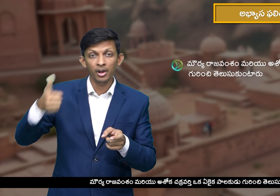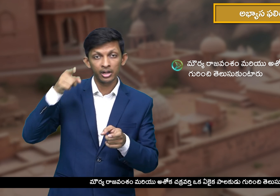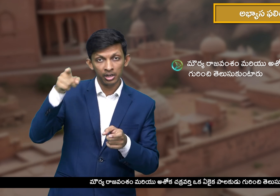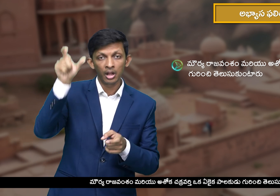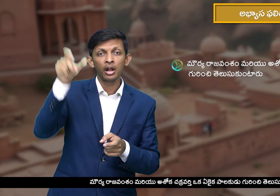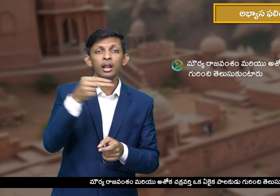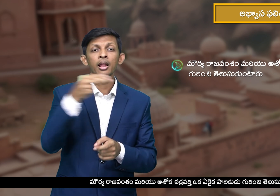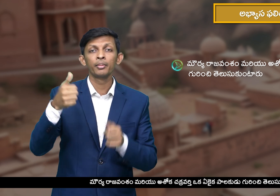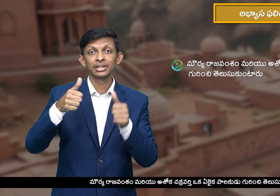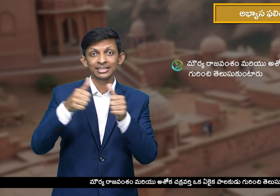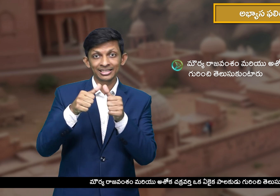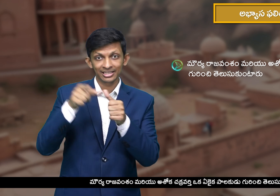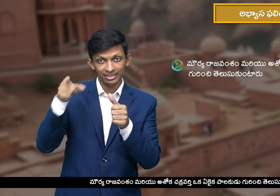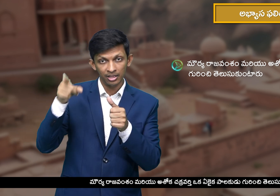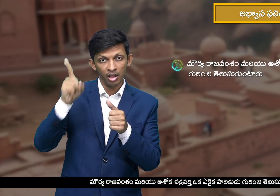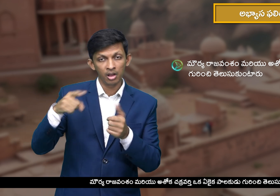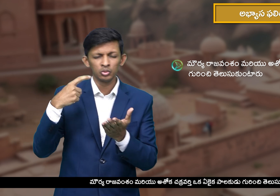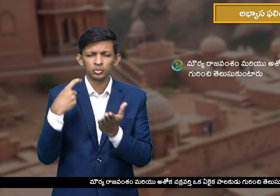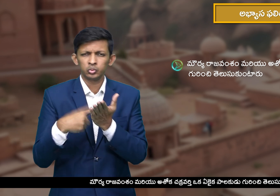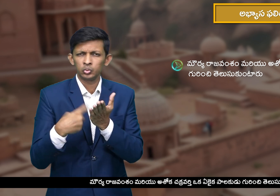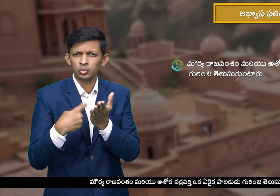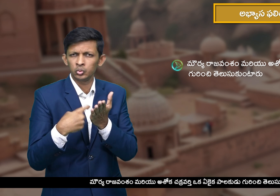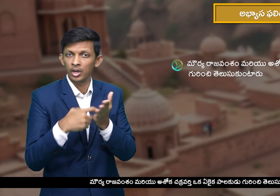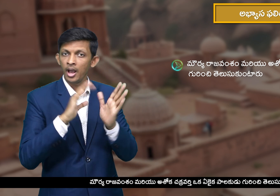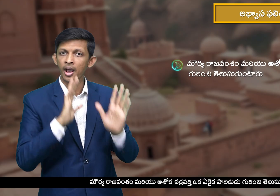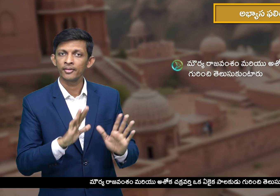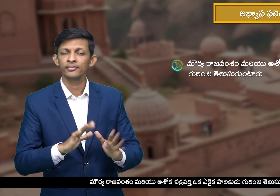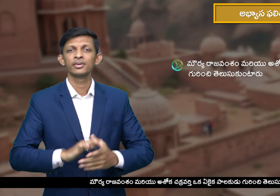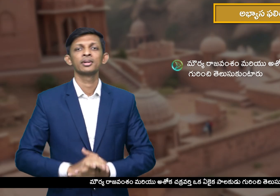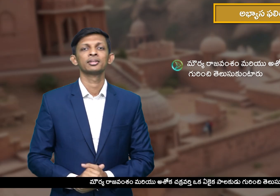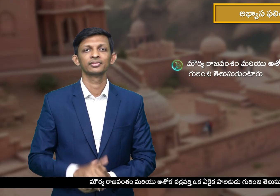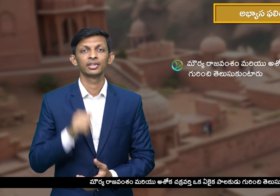ఒక ఏకైక పాలకుడి గురించి తెలుసుకుంటారు.